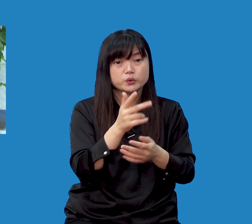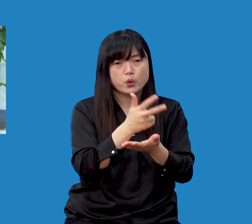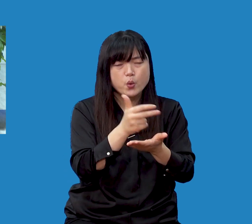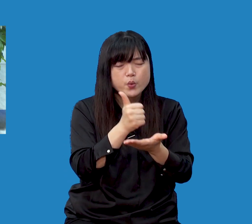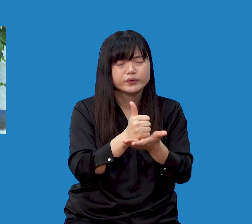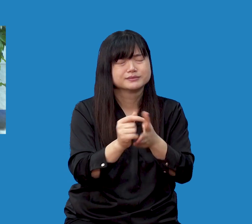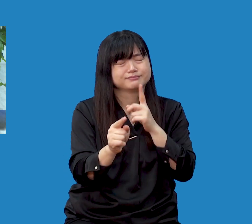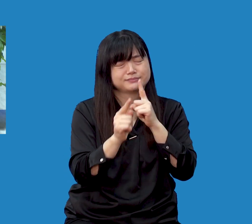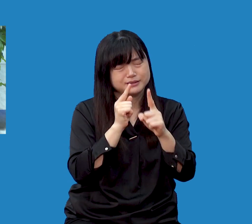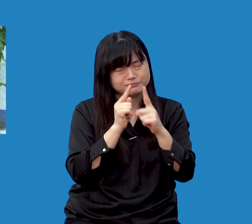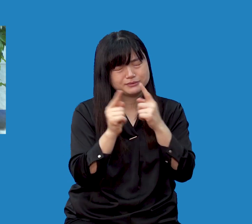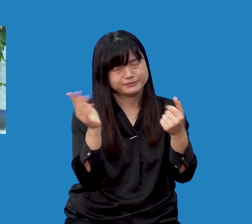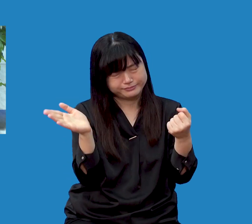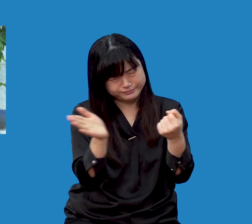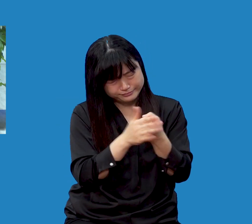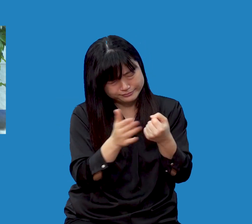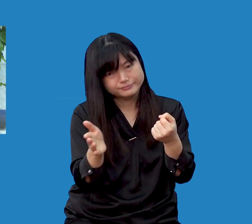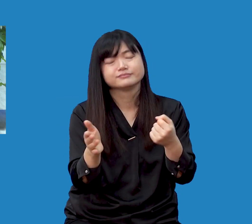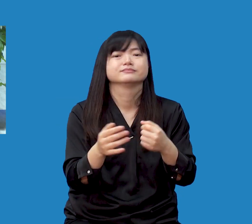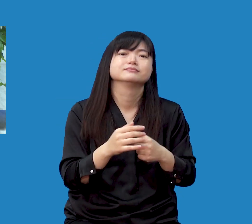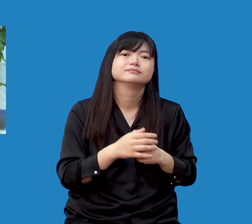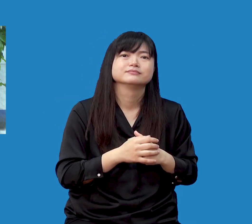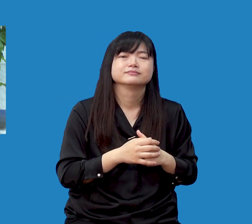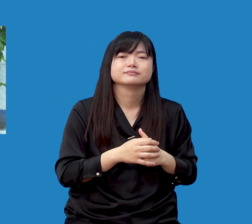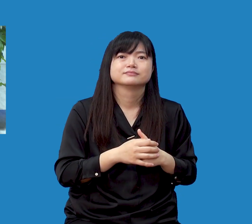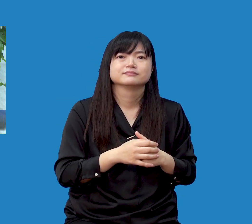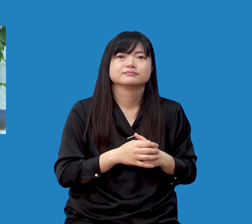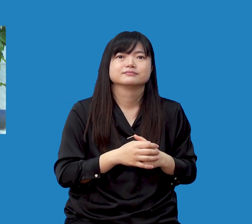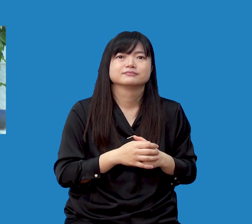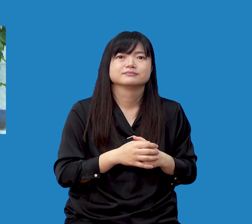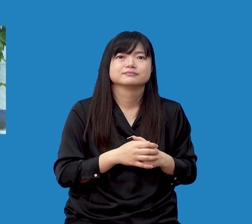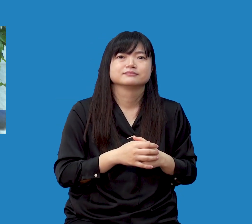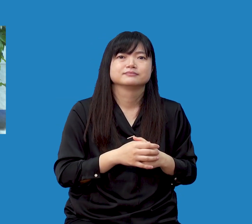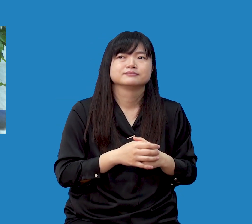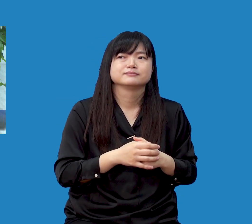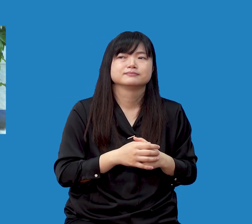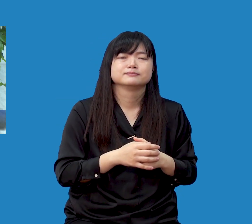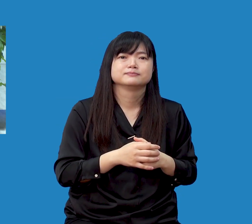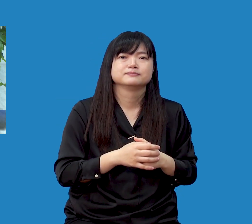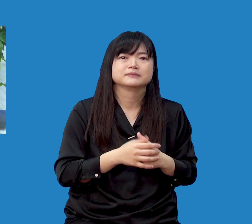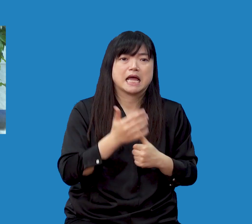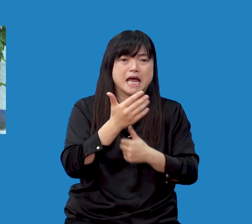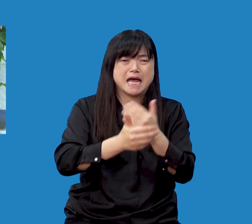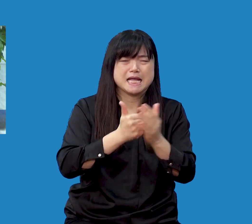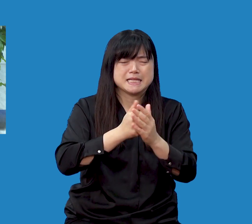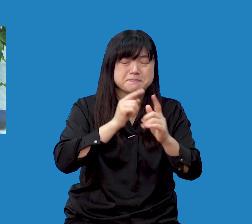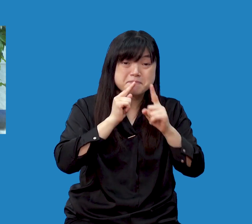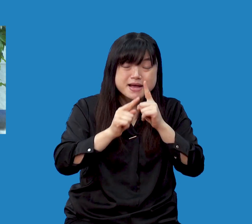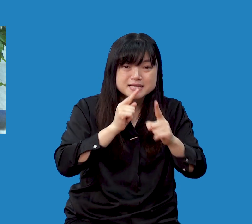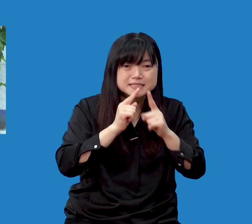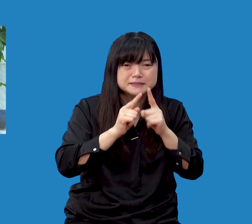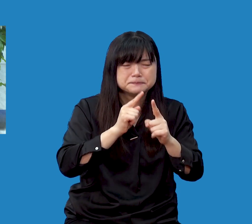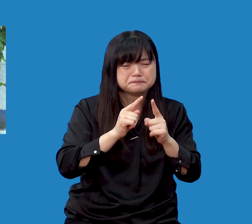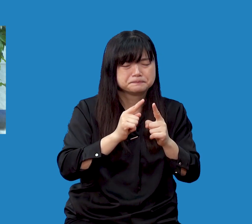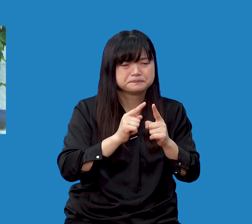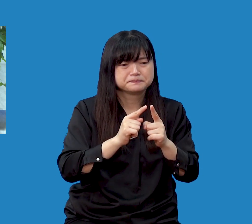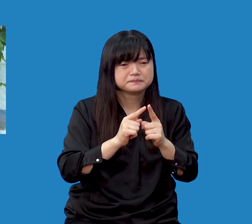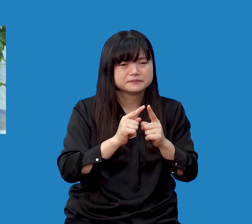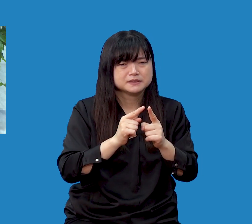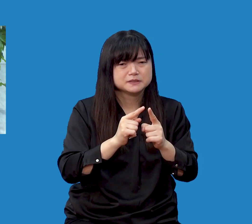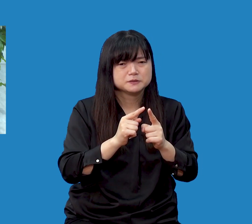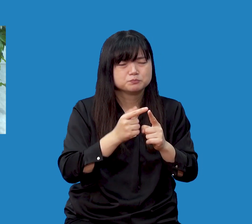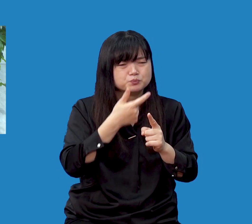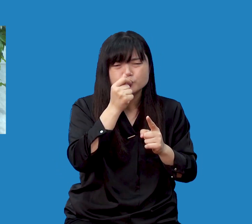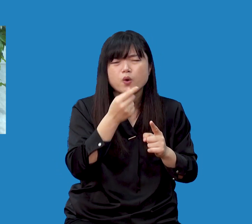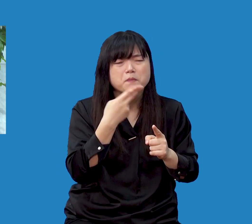이는 야훼께서 말씀하셨기 때문이니라. 하나님의 말씀은 빈틈이 없어요.